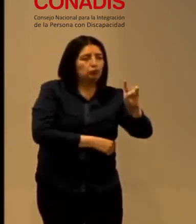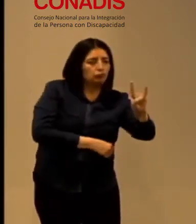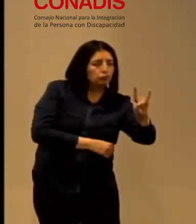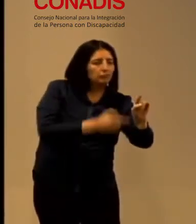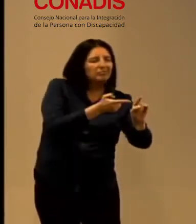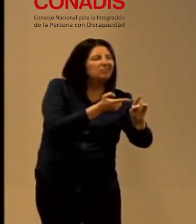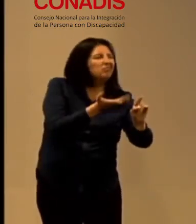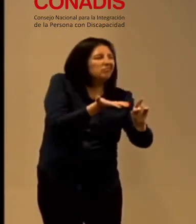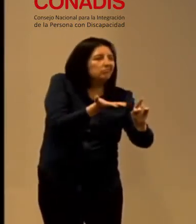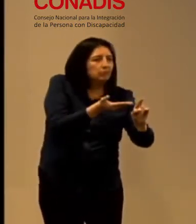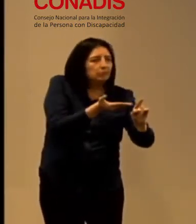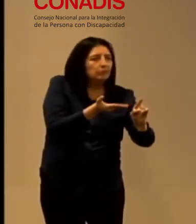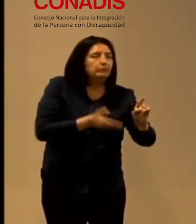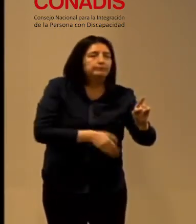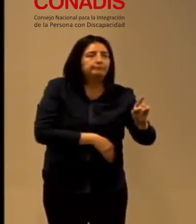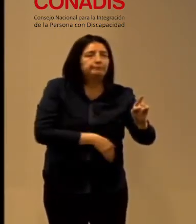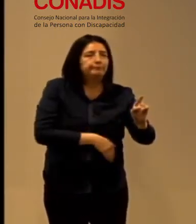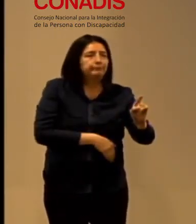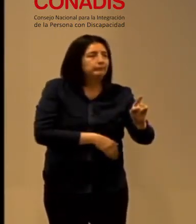de